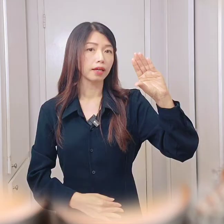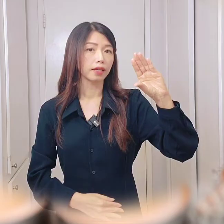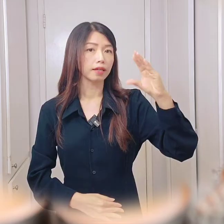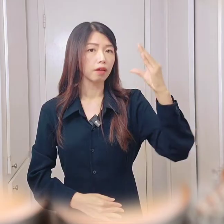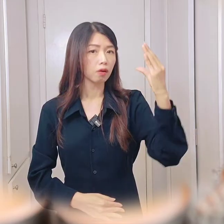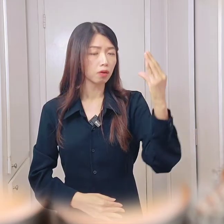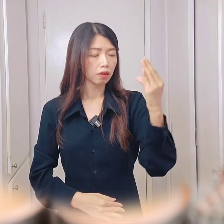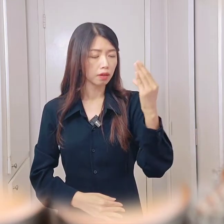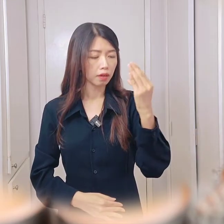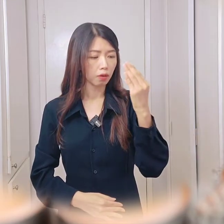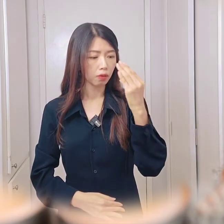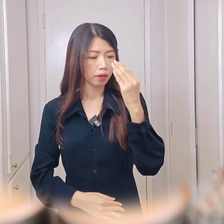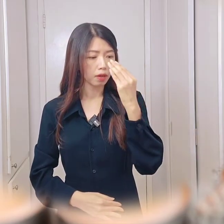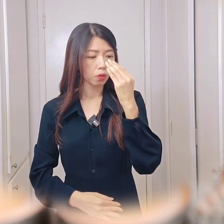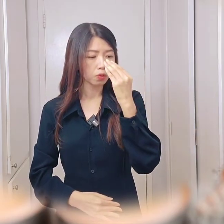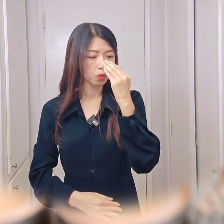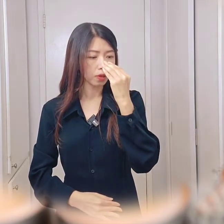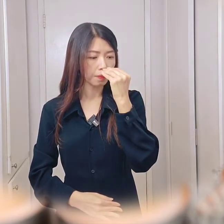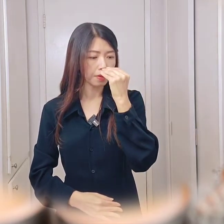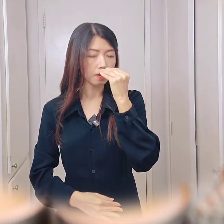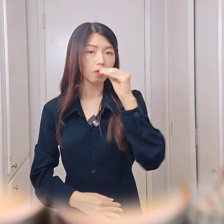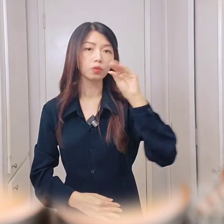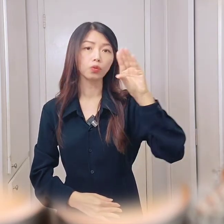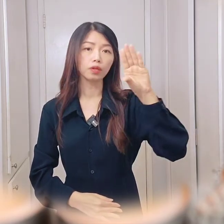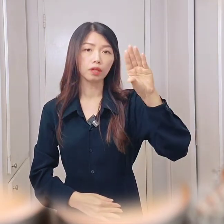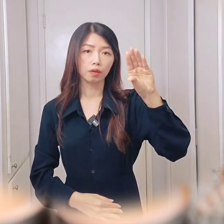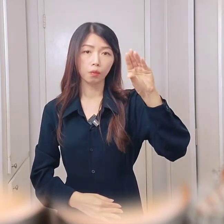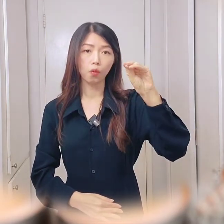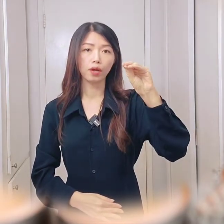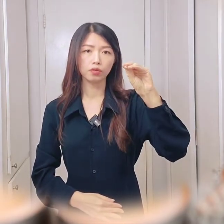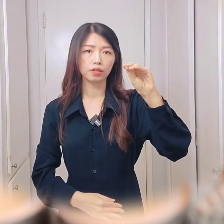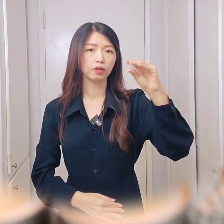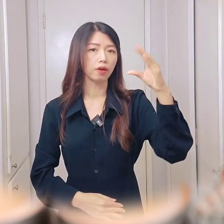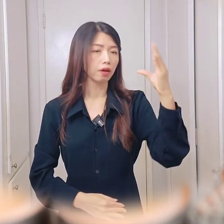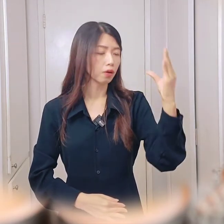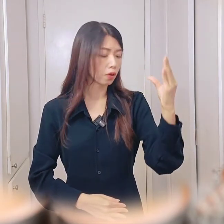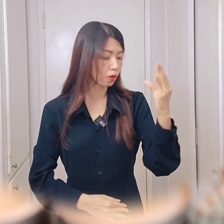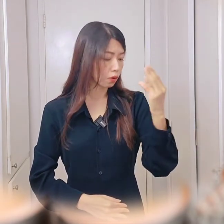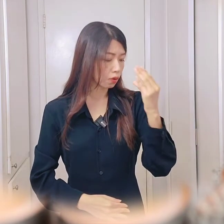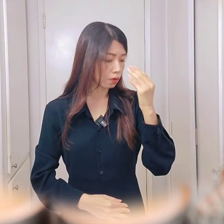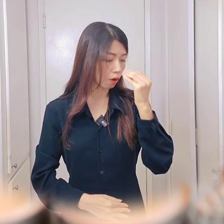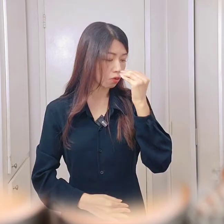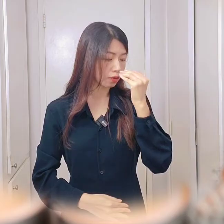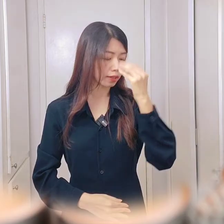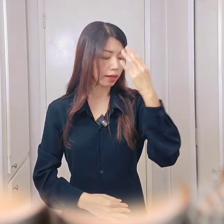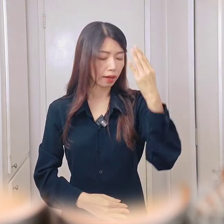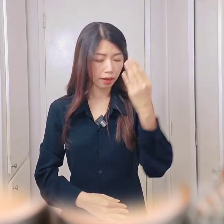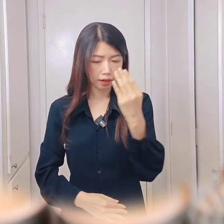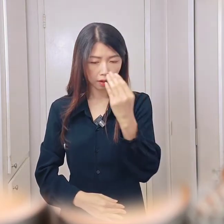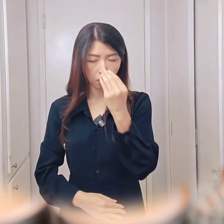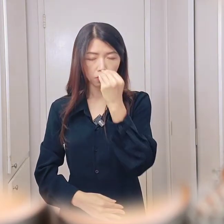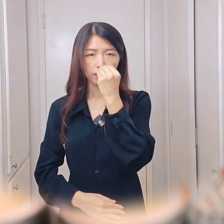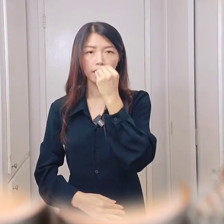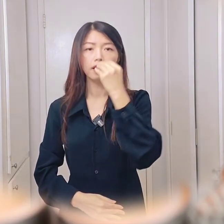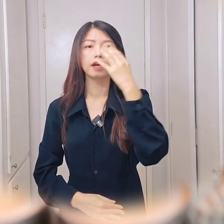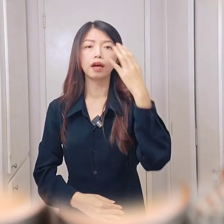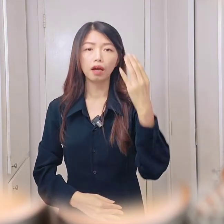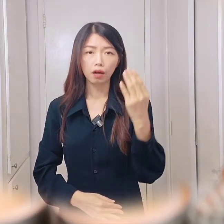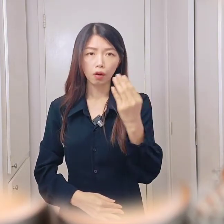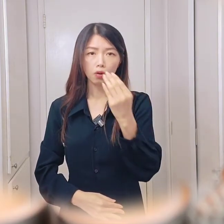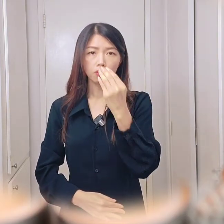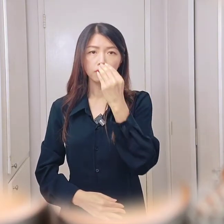이 상태에서 이렇게 코 쪽으로 가면서 손을 모아주시는 거예요. 거룩하다.